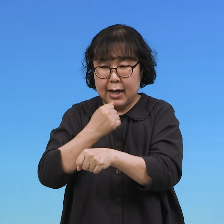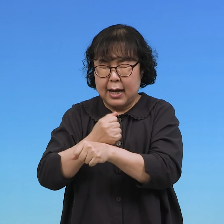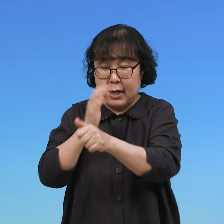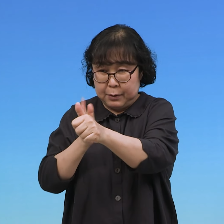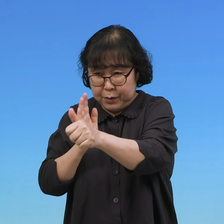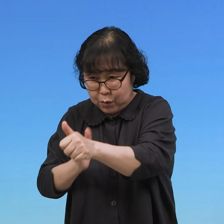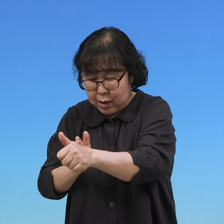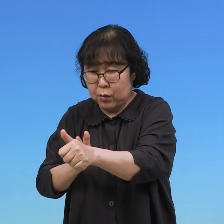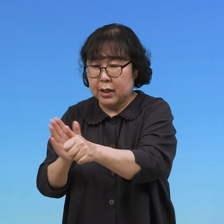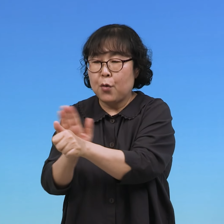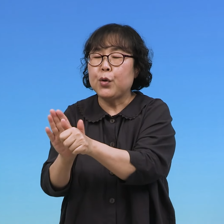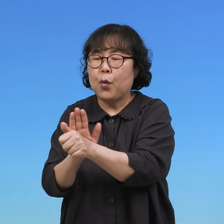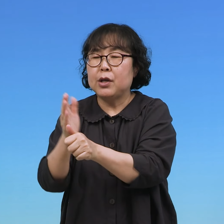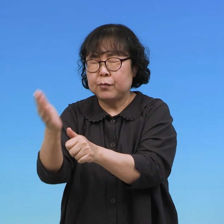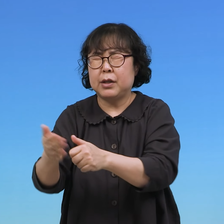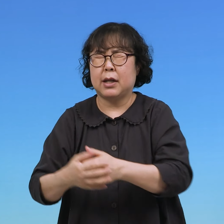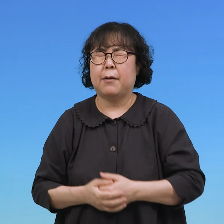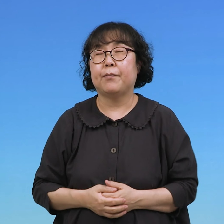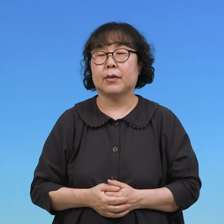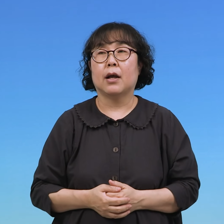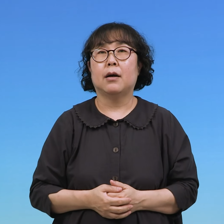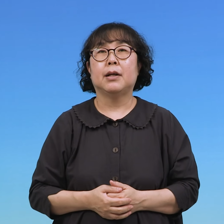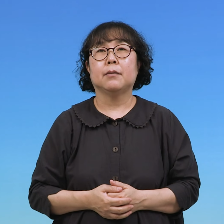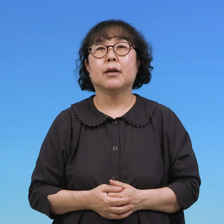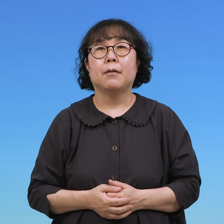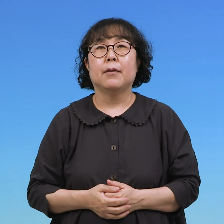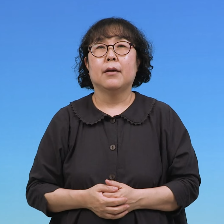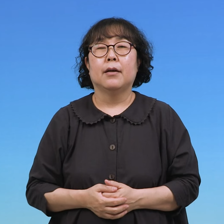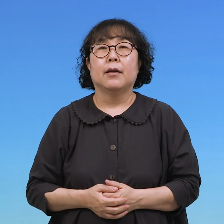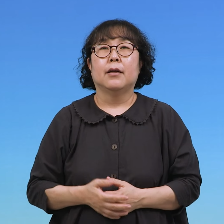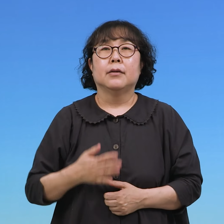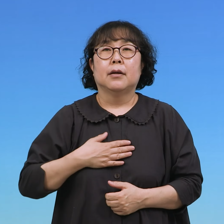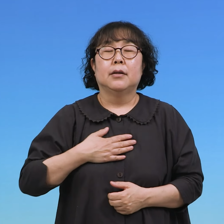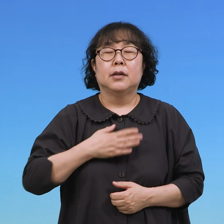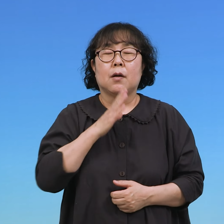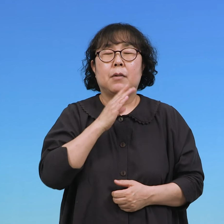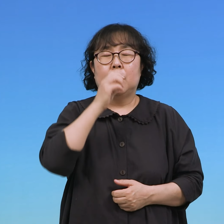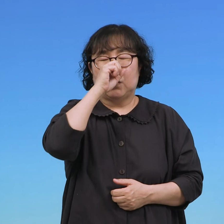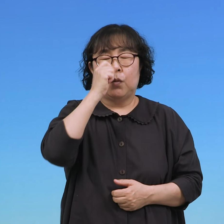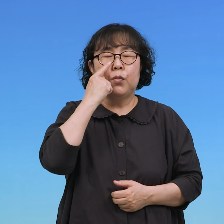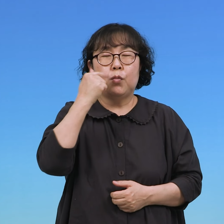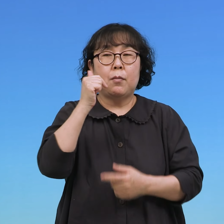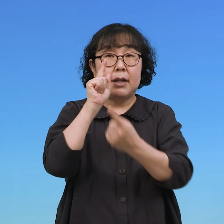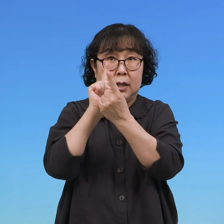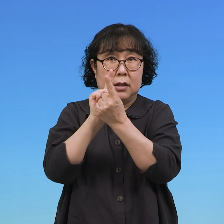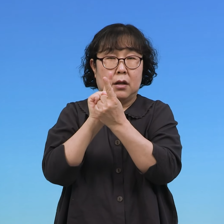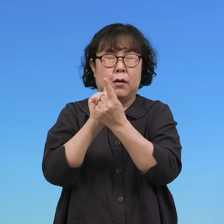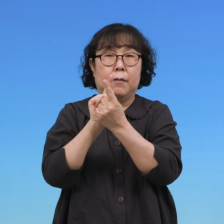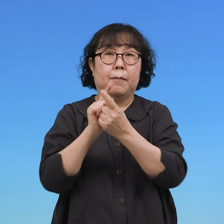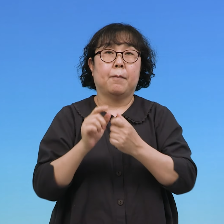이 점에서요, 저는 정말 좋은 부모를 만났습니다.